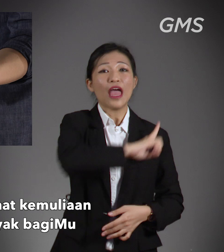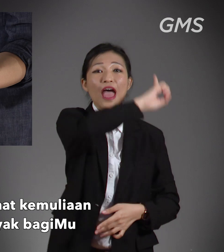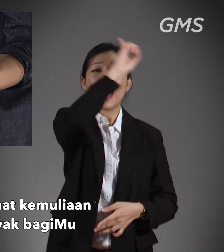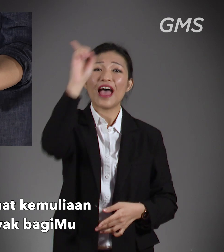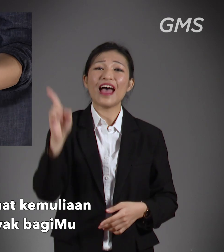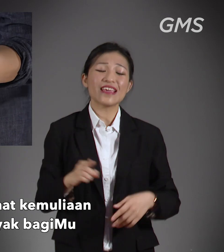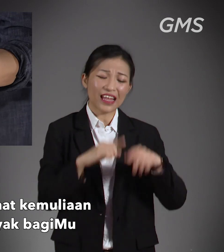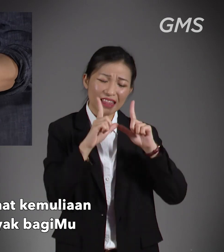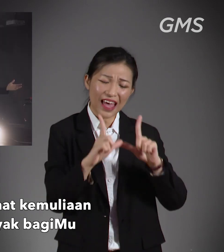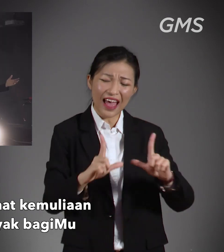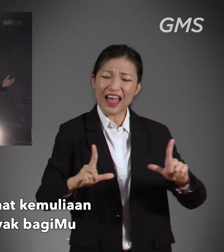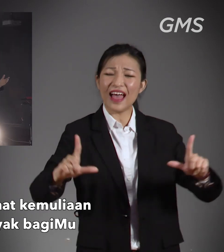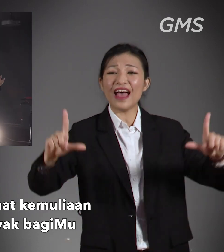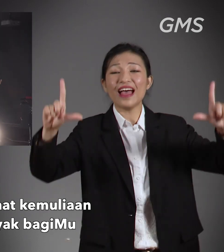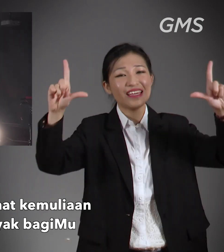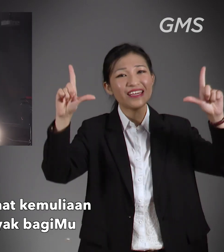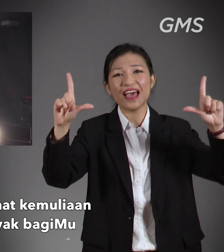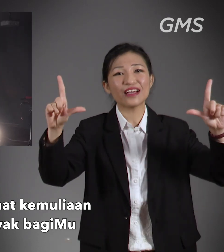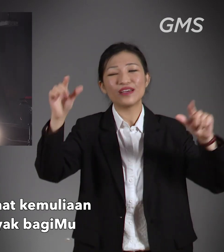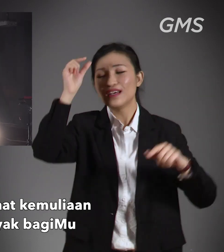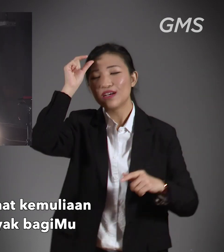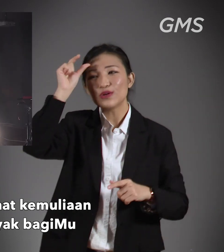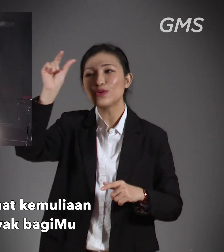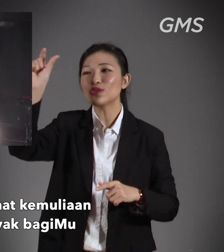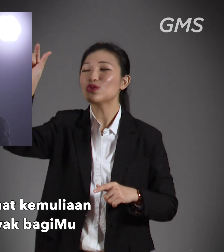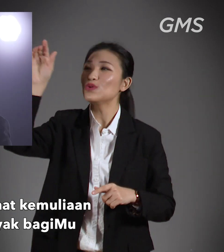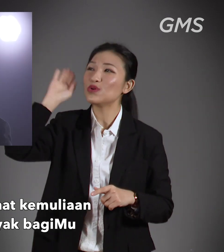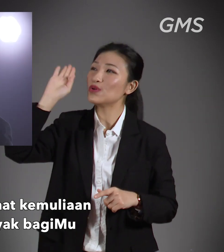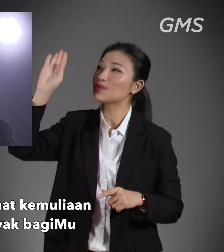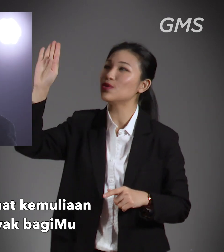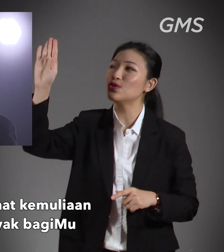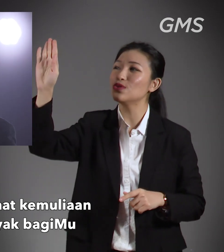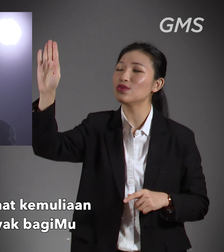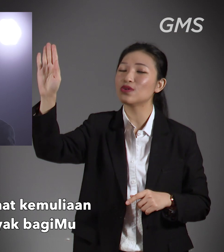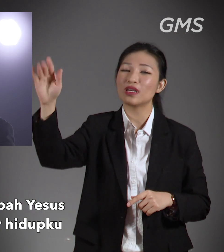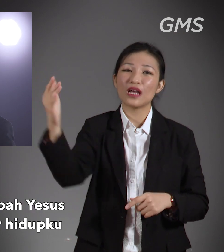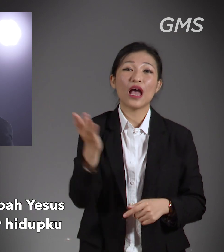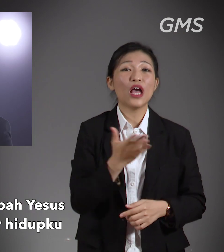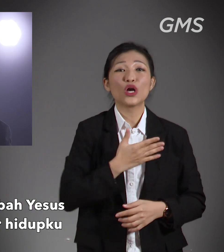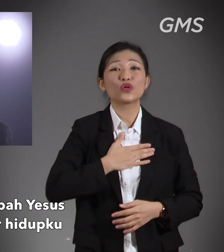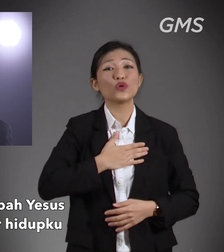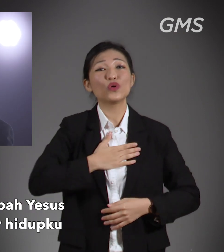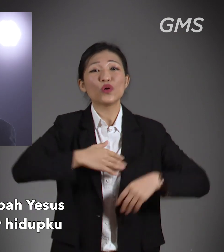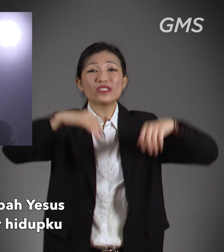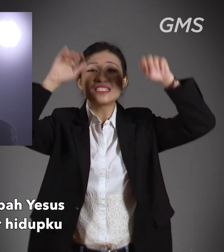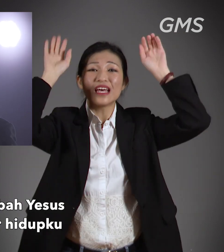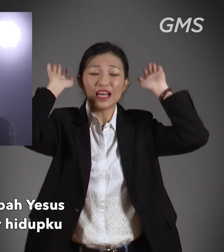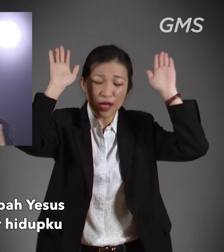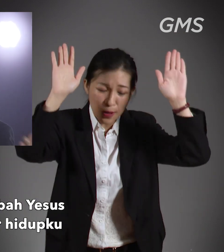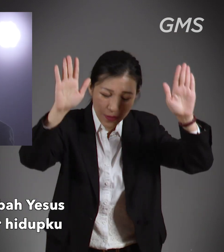kemuliaan hanya layak bagimu. Sembah, ku